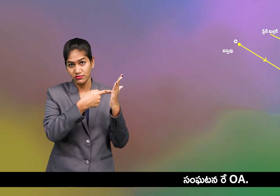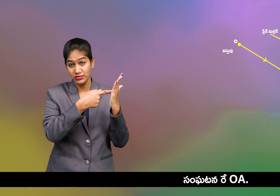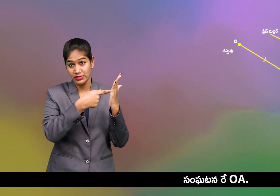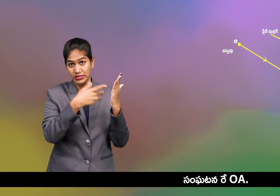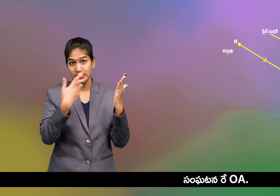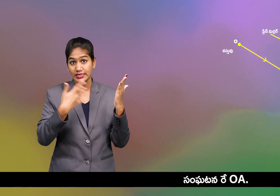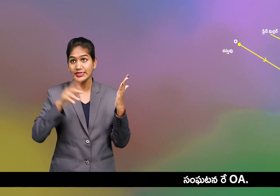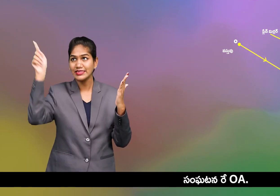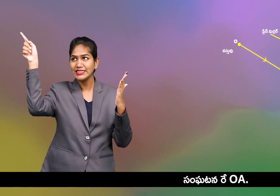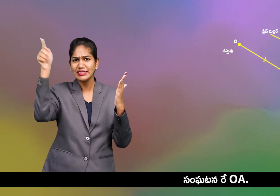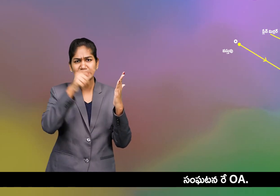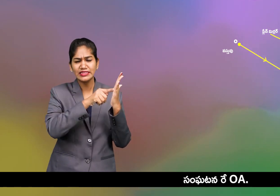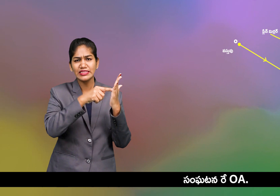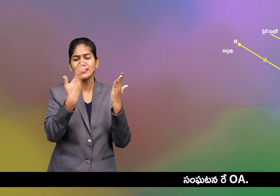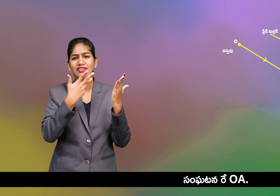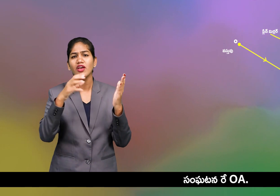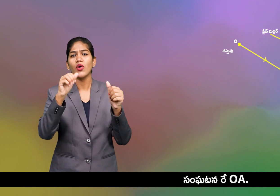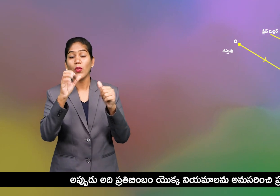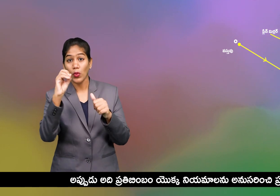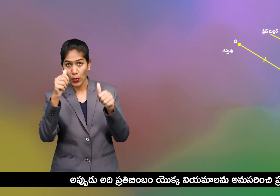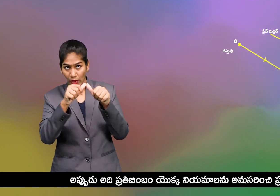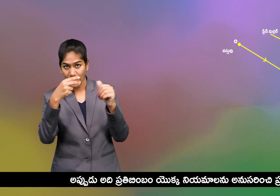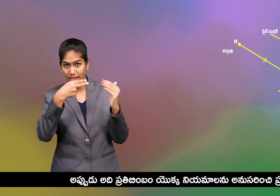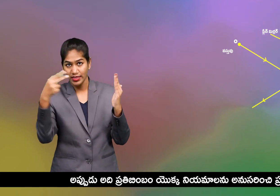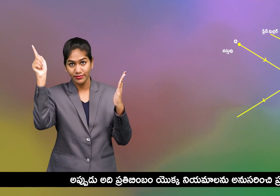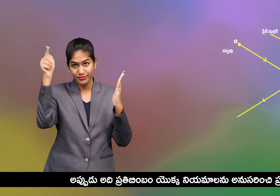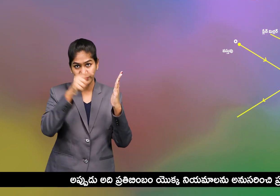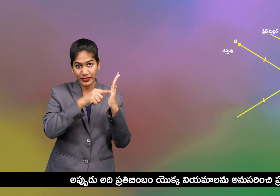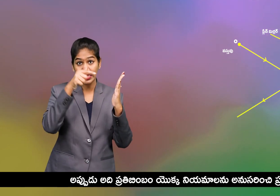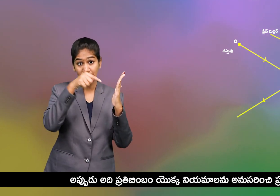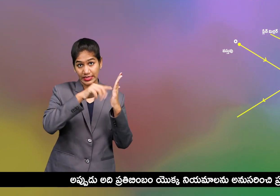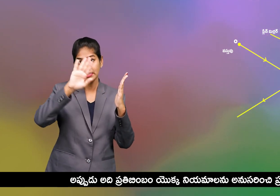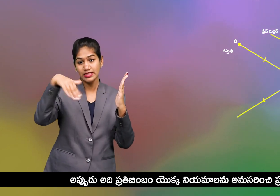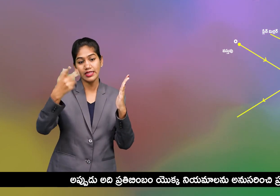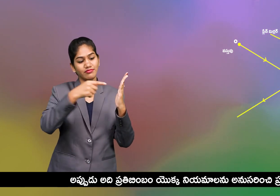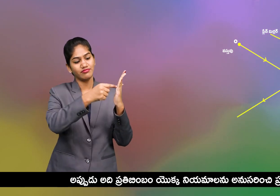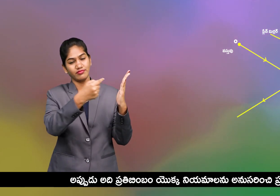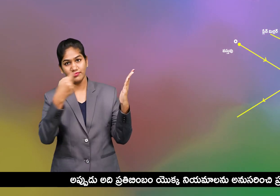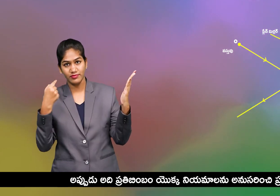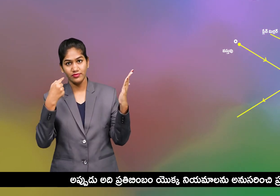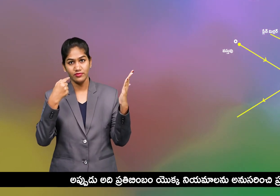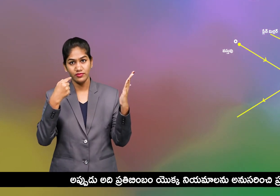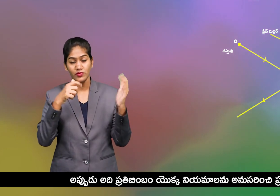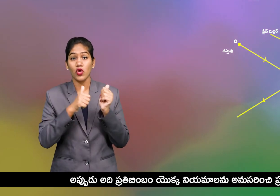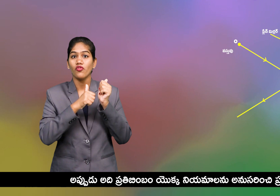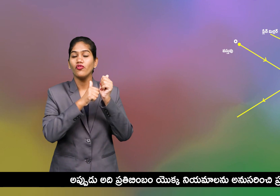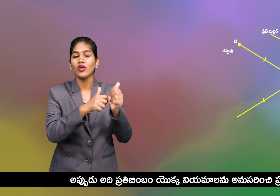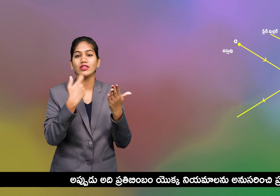సంఘటన రే ఓఏ అప్పుడు అది ప్రతిబింబం యొక్క నియమాలను అనుసరించి ప్రతిబింబిస్తుంది.